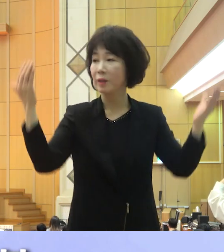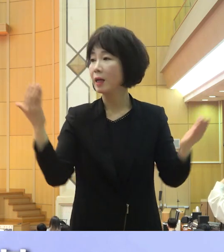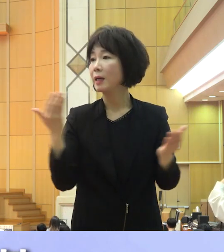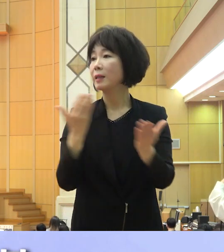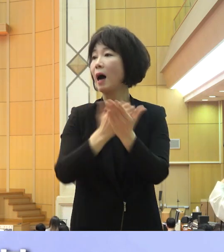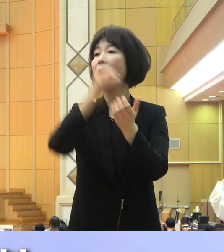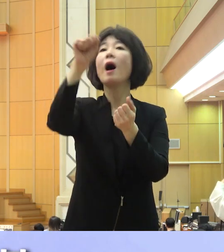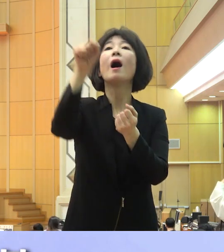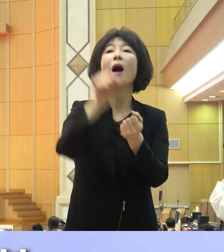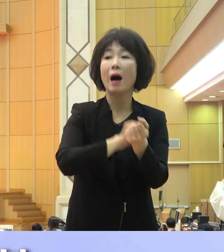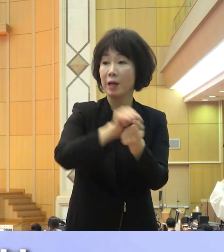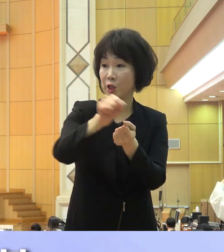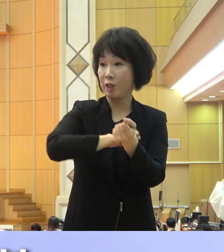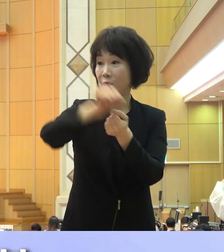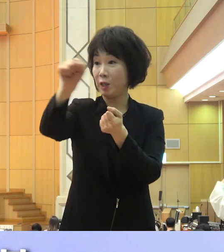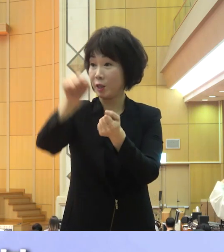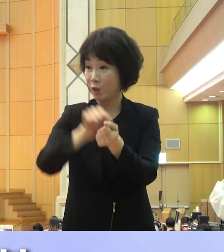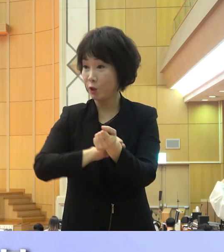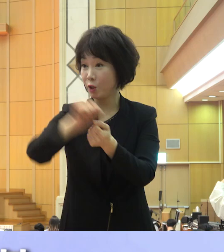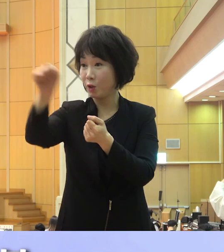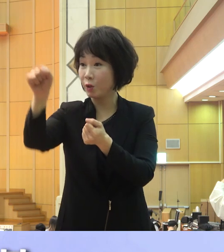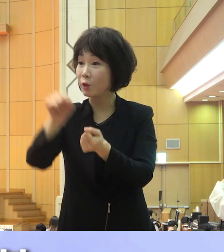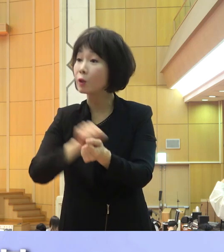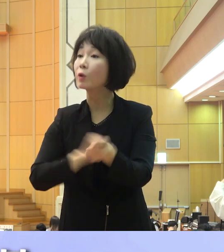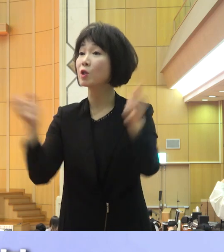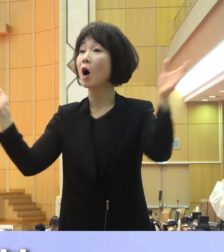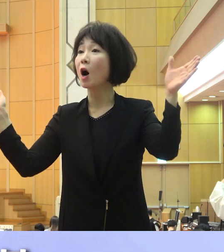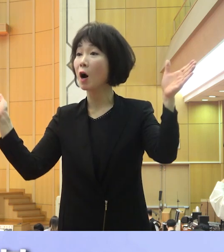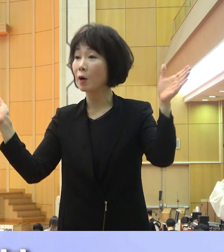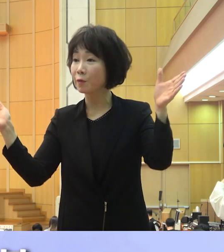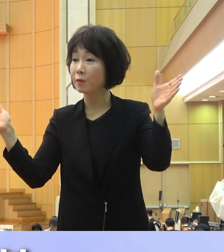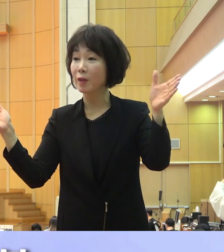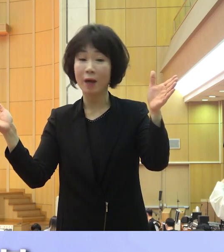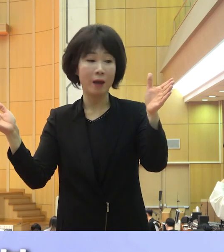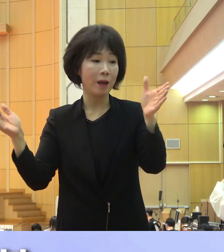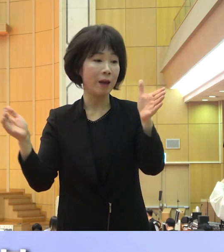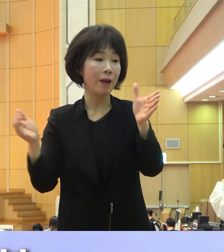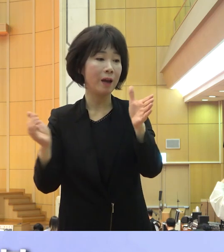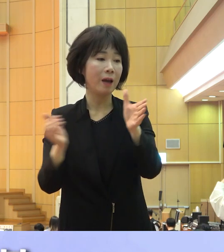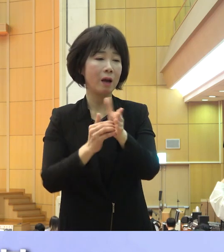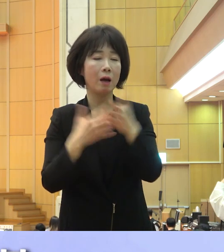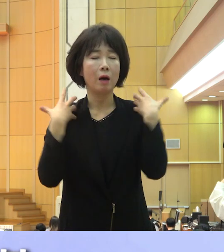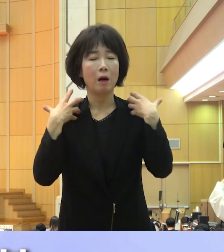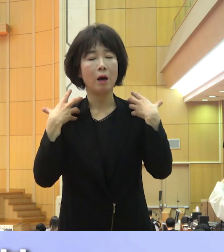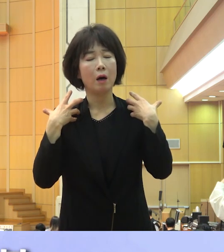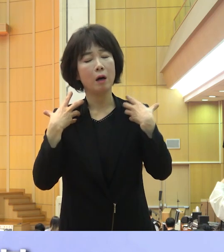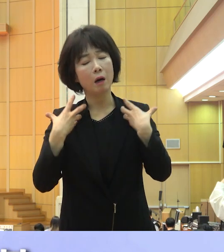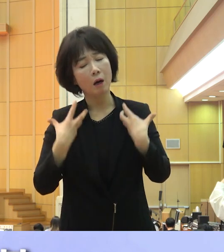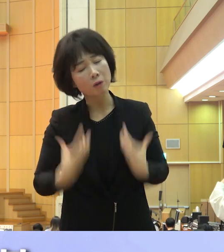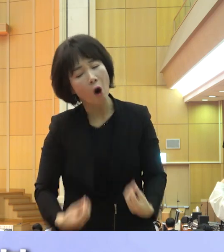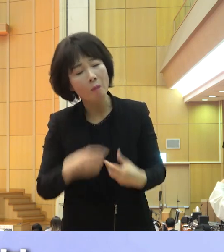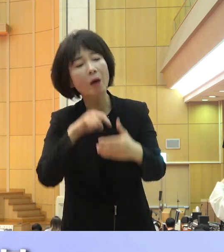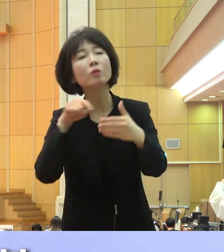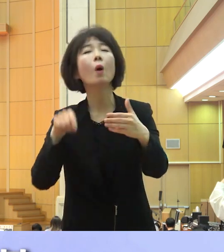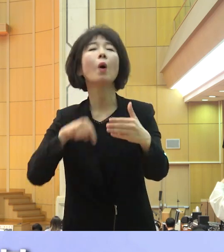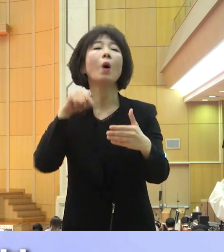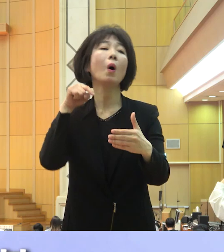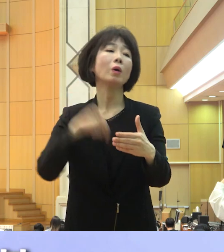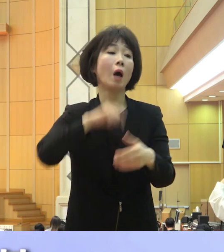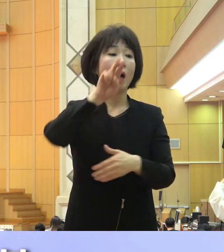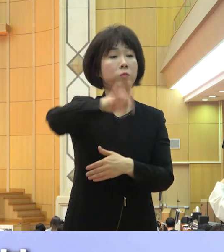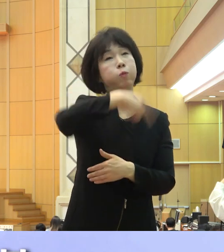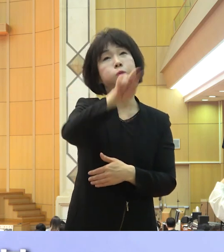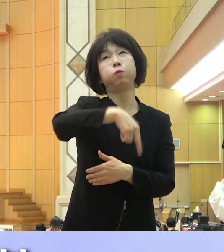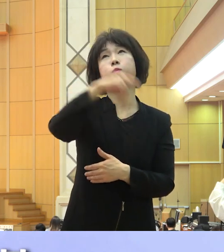보혈로 다시 쓰셨네. 절망 속